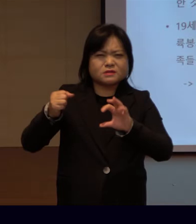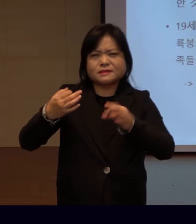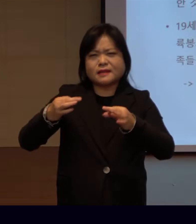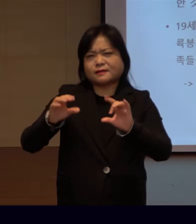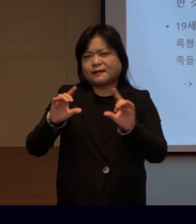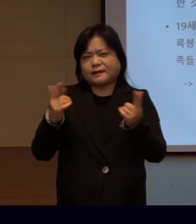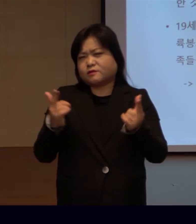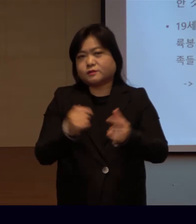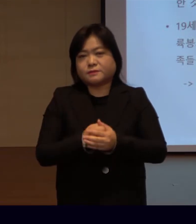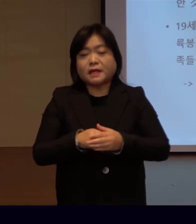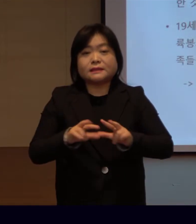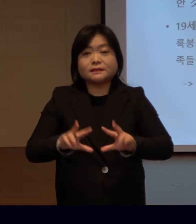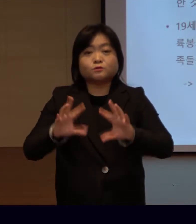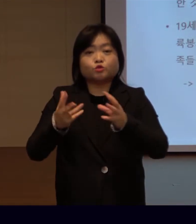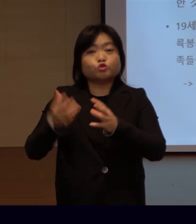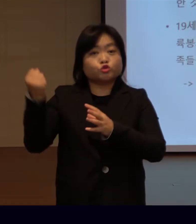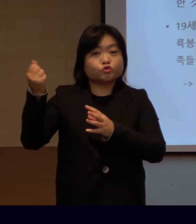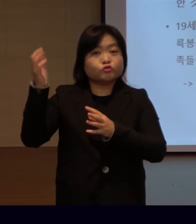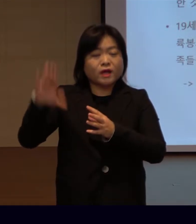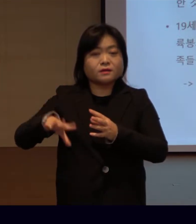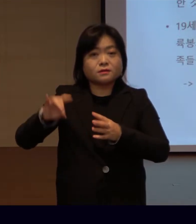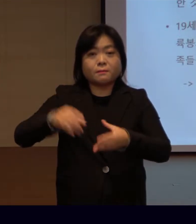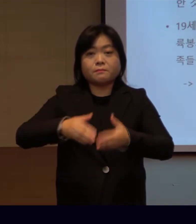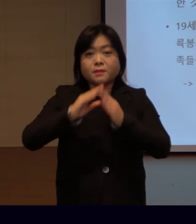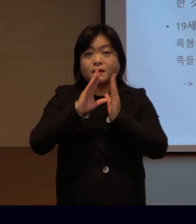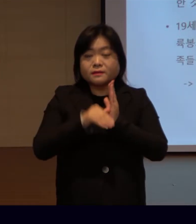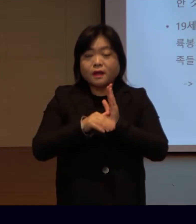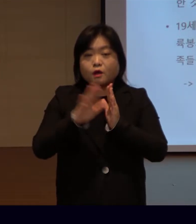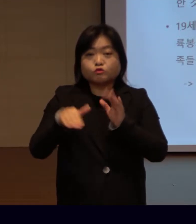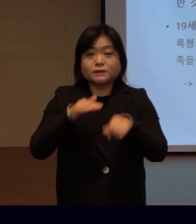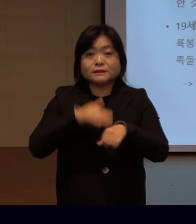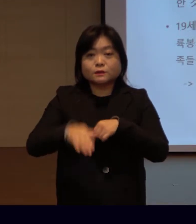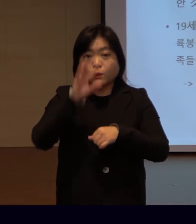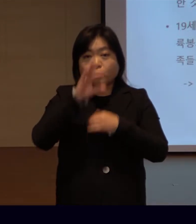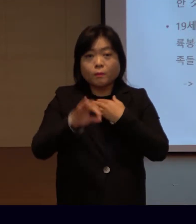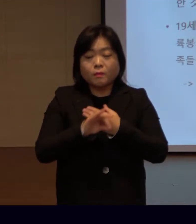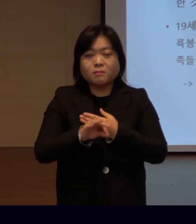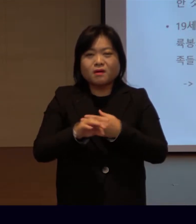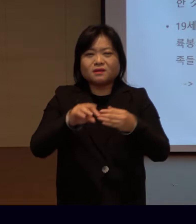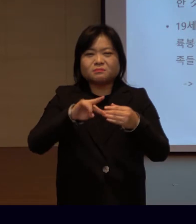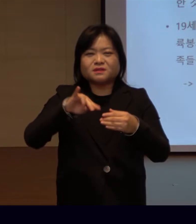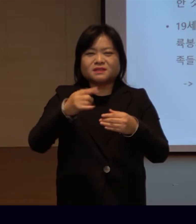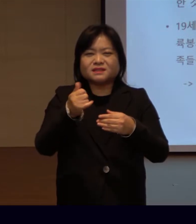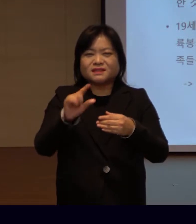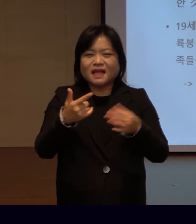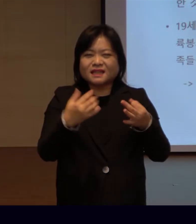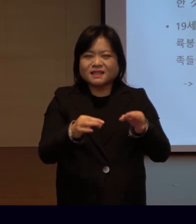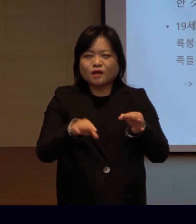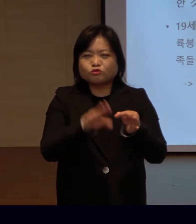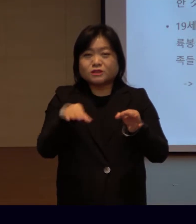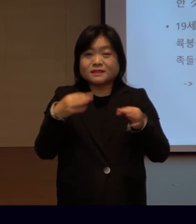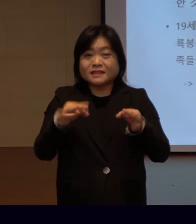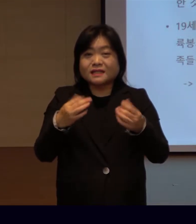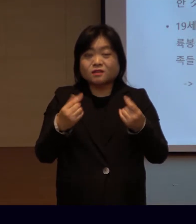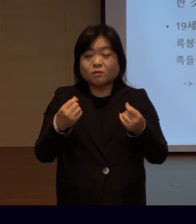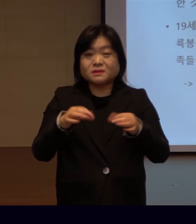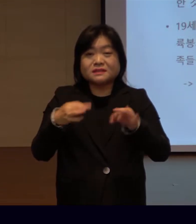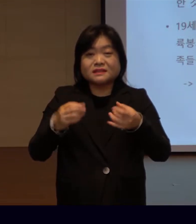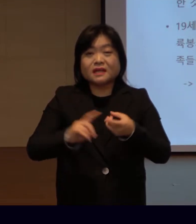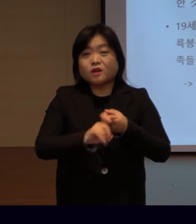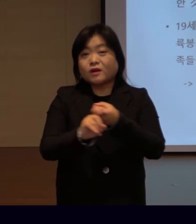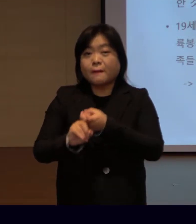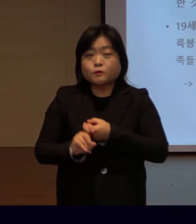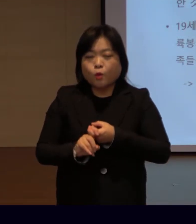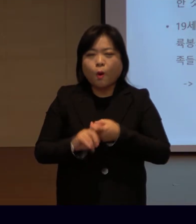아니었습니다. 지금은 국유인데 그 당시에는 말하자면 우리식으로 한다면 뭐 신한은행, 우리은행, 뭐 무슨 은행들을 연합해서